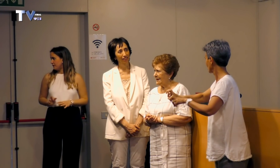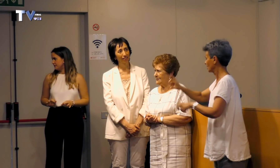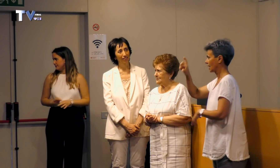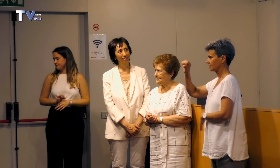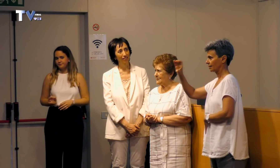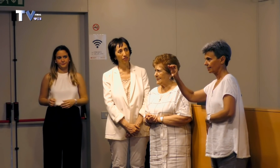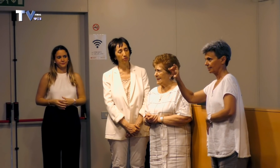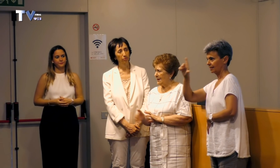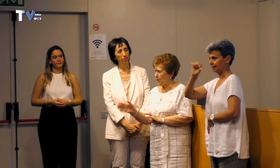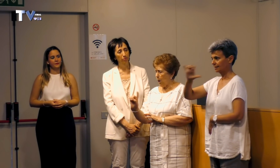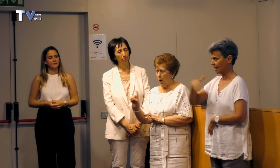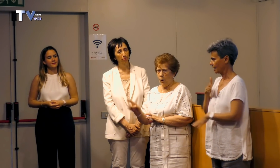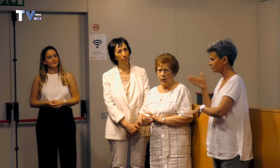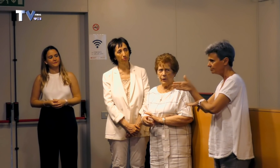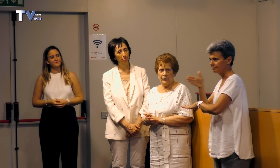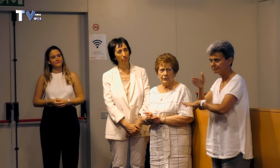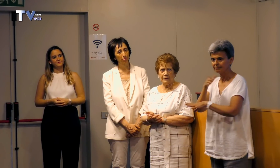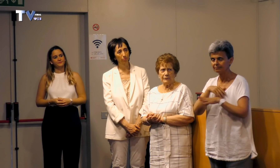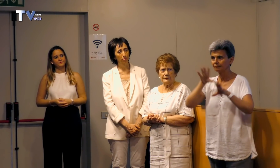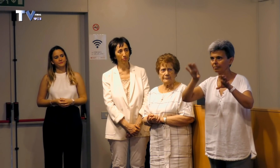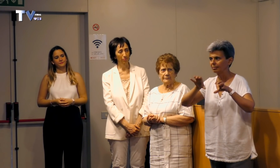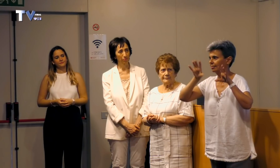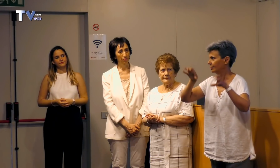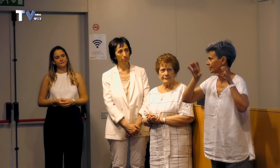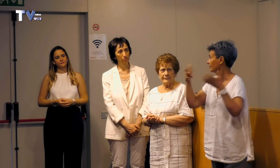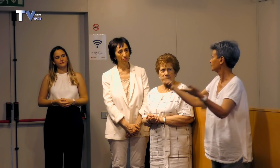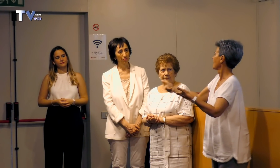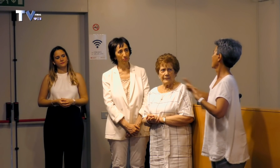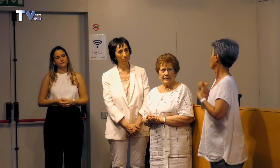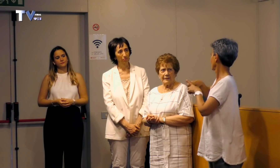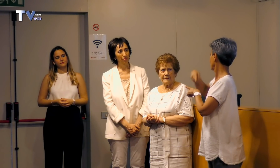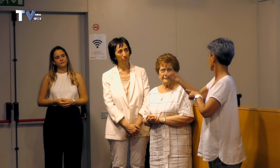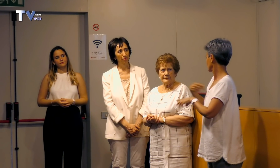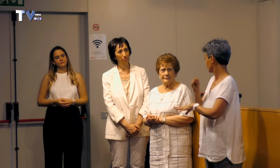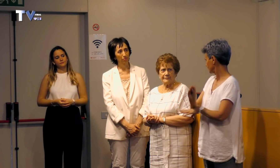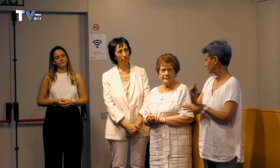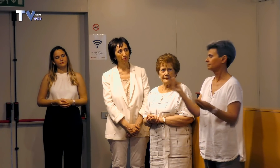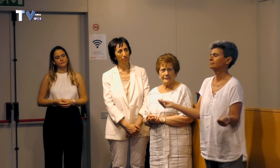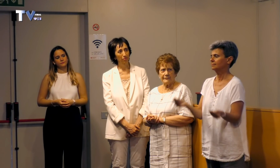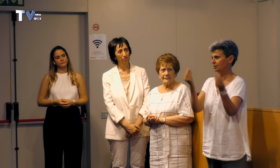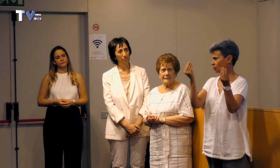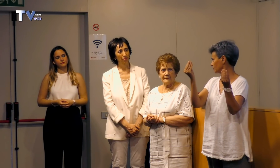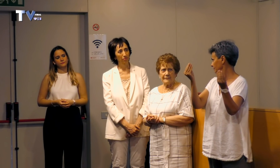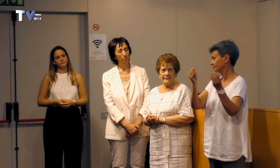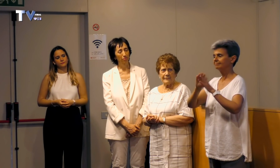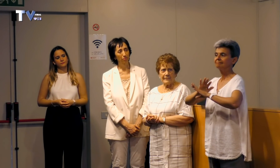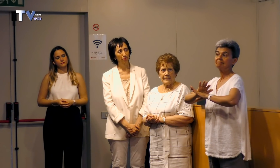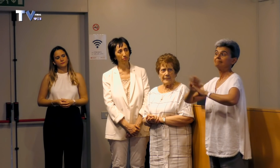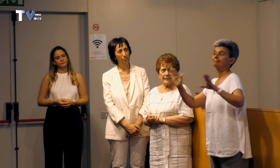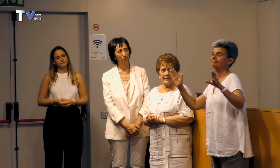arrel d'allà es va crear un consell d'investigació en llengua de signes espanyola, llengua de signes catalana, que em van ajudar en la meva